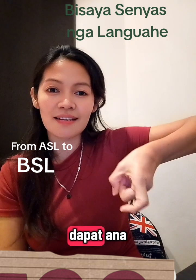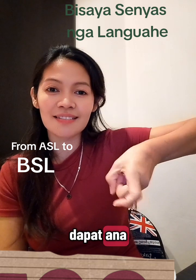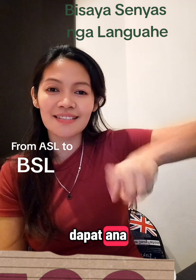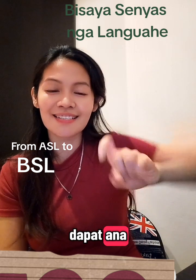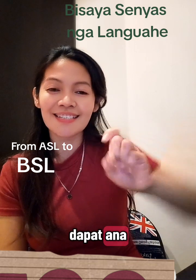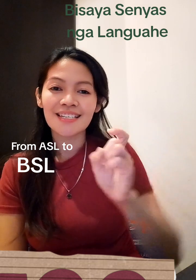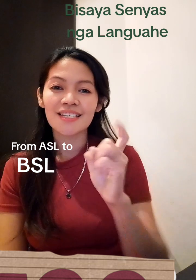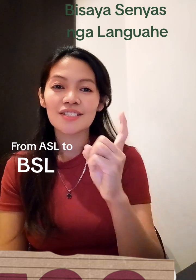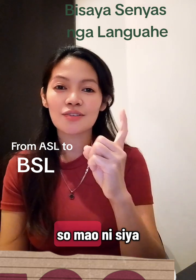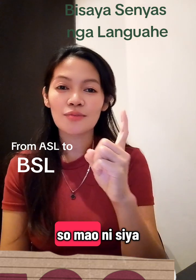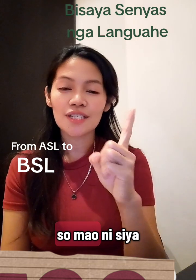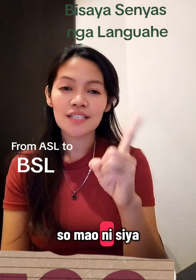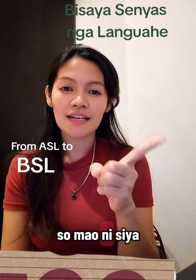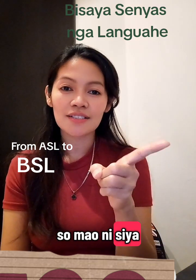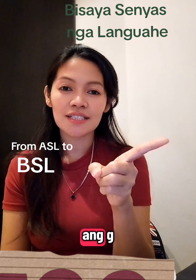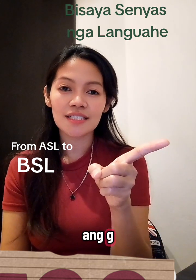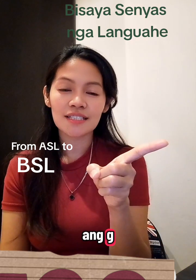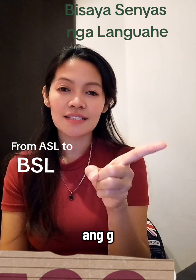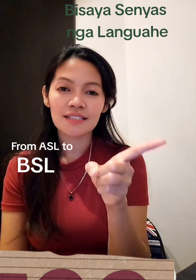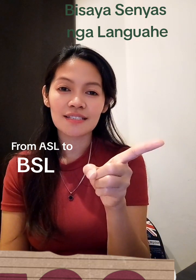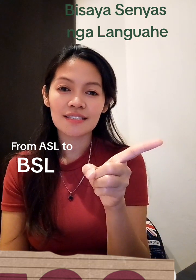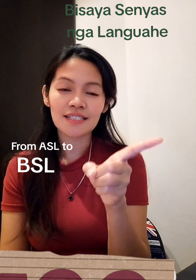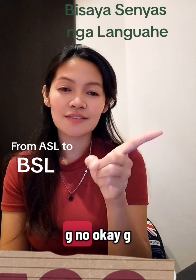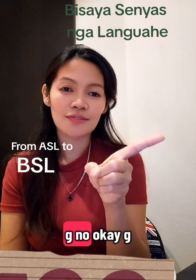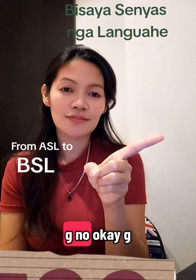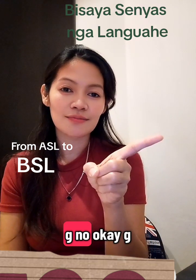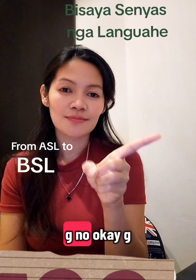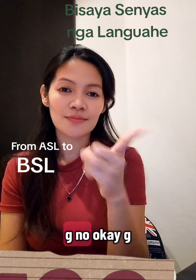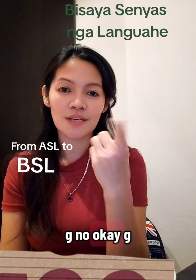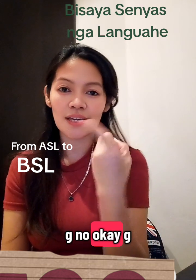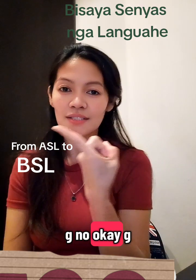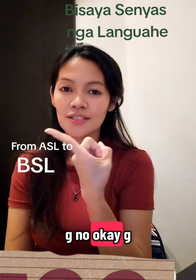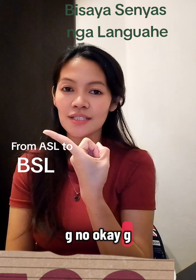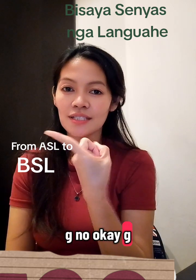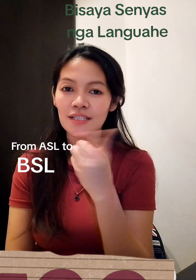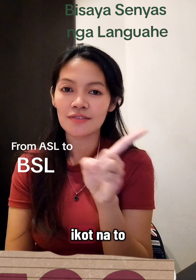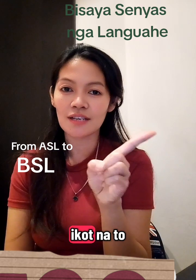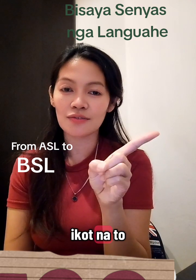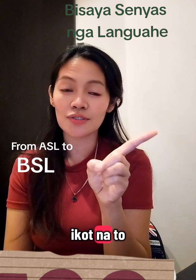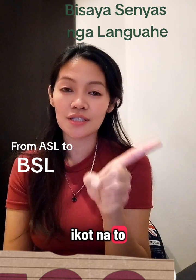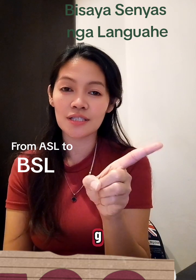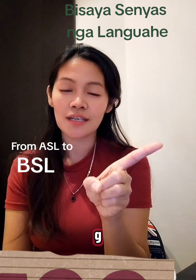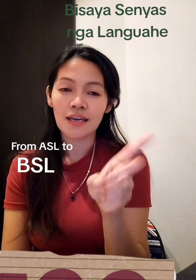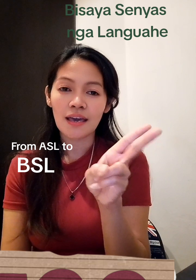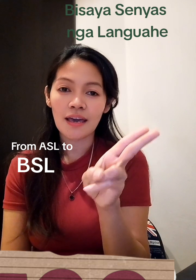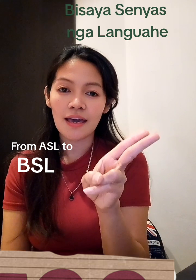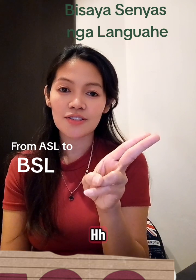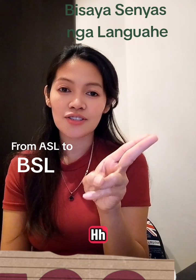anad. So, mao ni siya ang G. G no. Okay, G. Ikot na to, G.